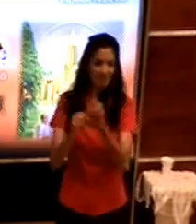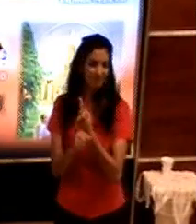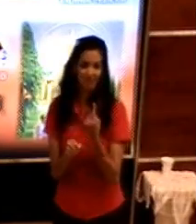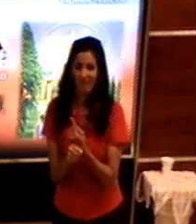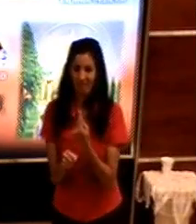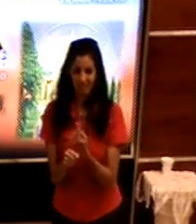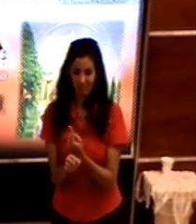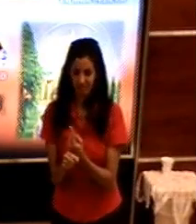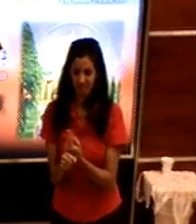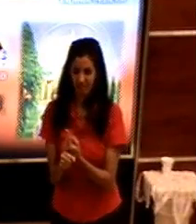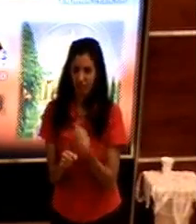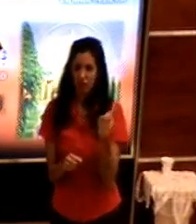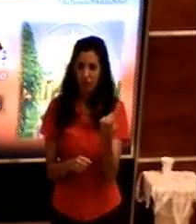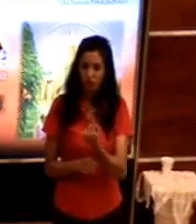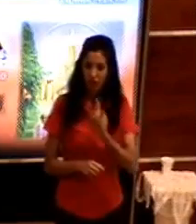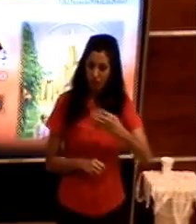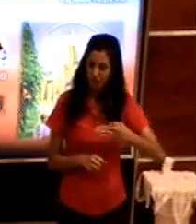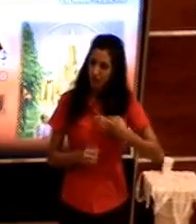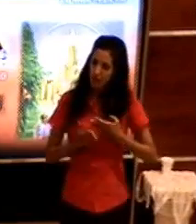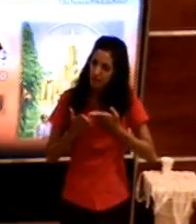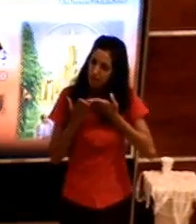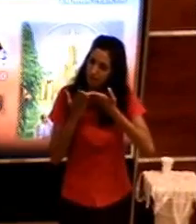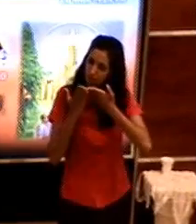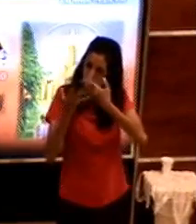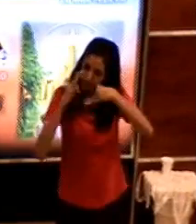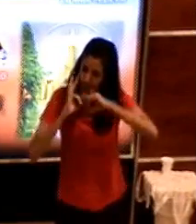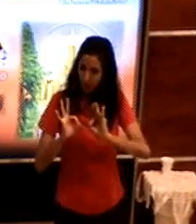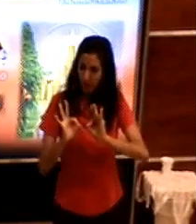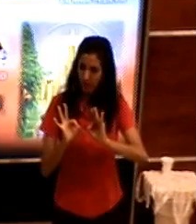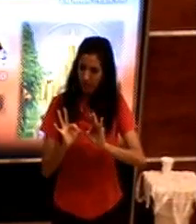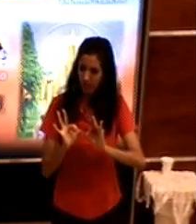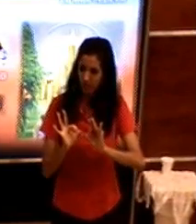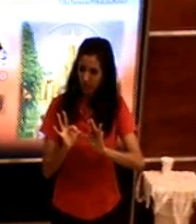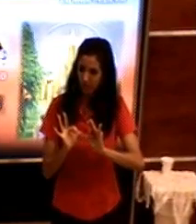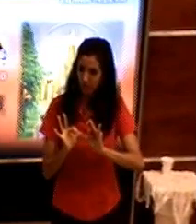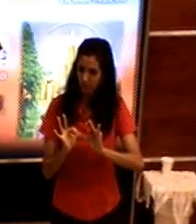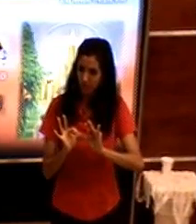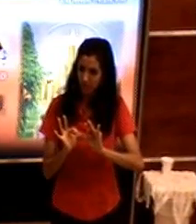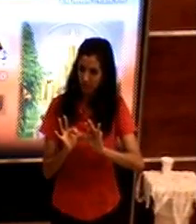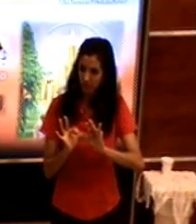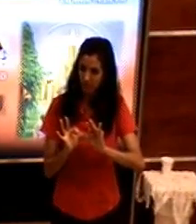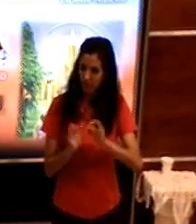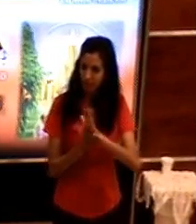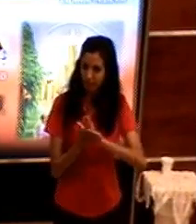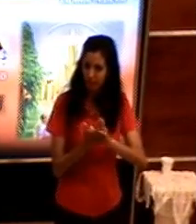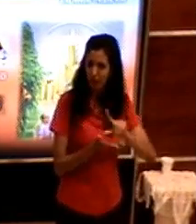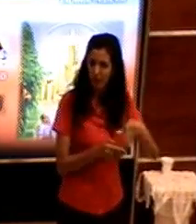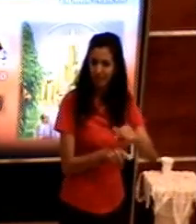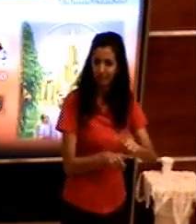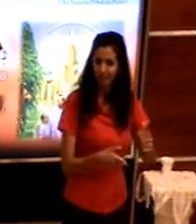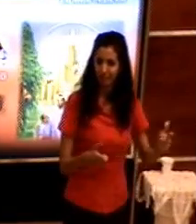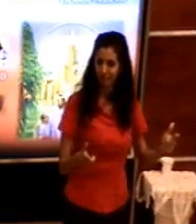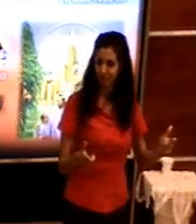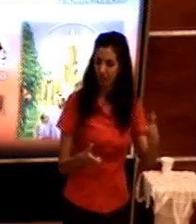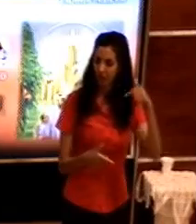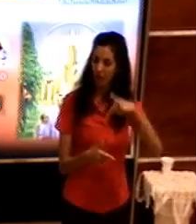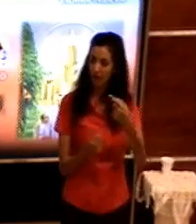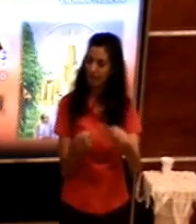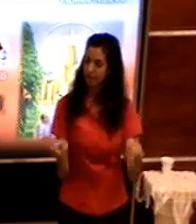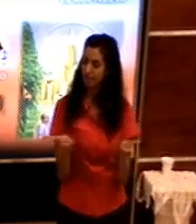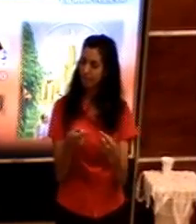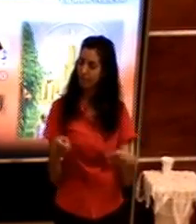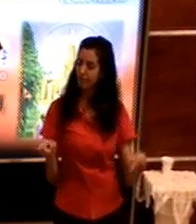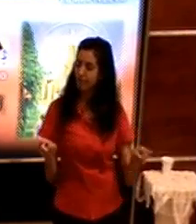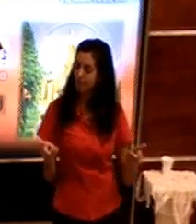Necesitamos una entrega indivisa, hermanos míos. No hay nada que hacerle. Vamos a cantar